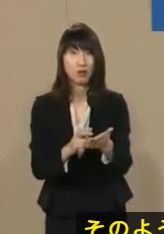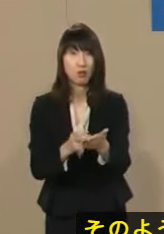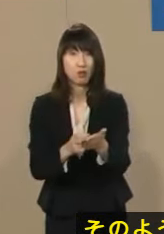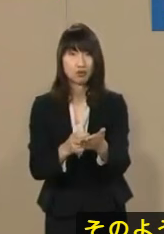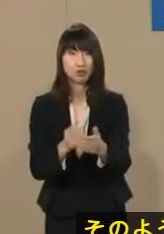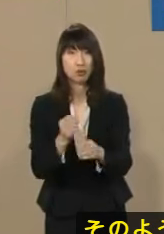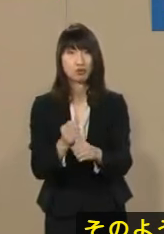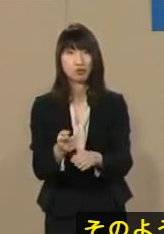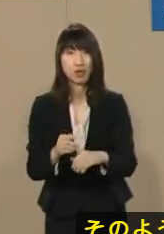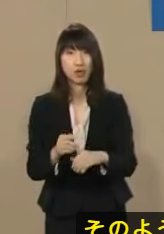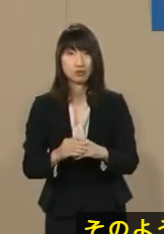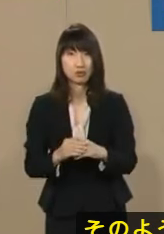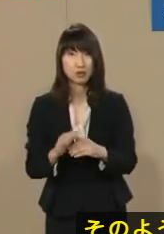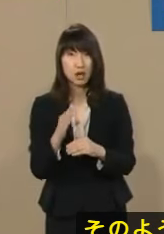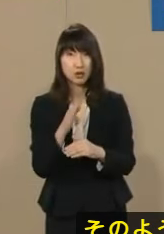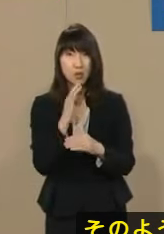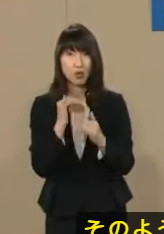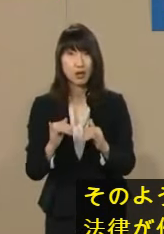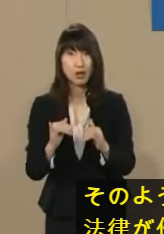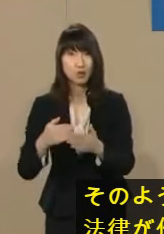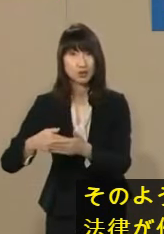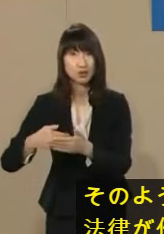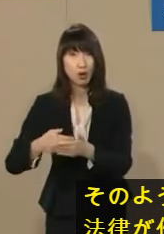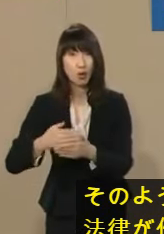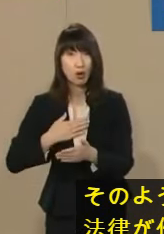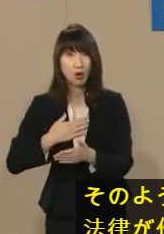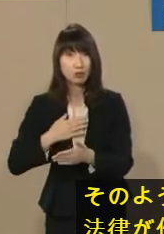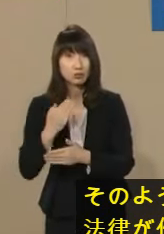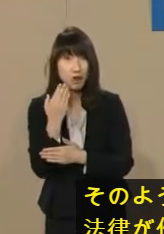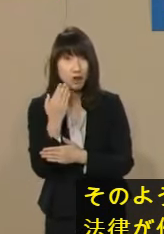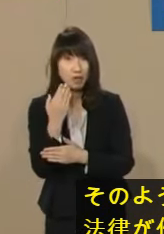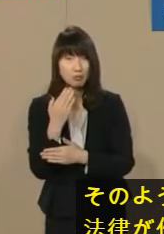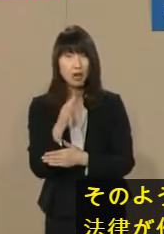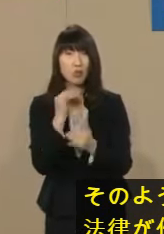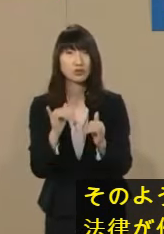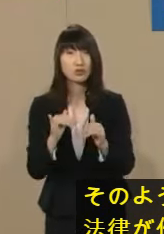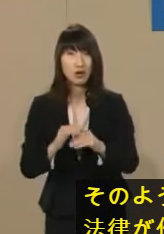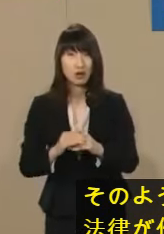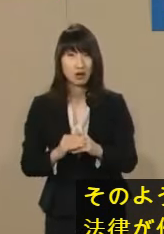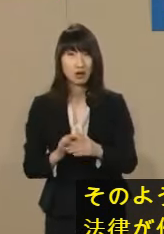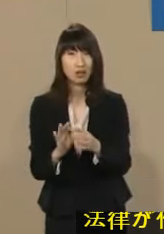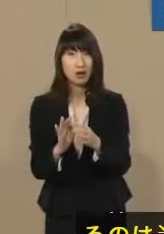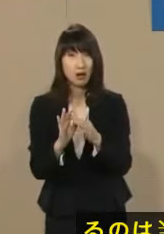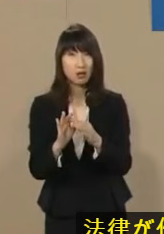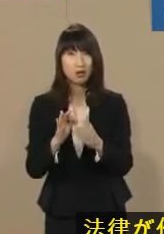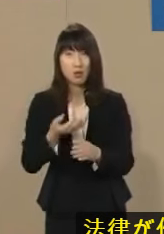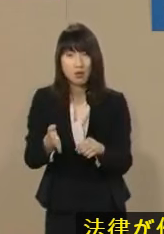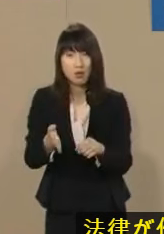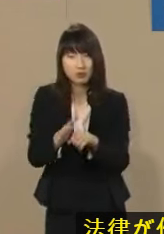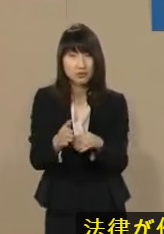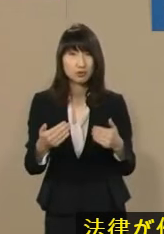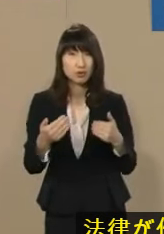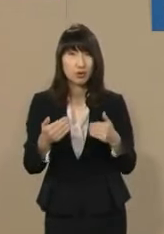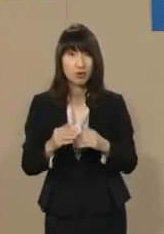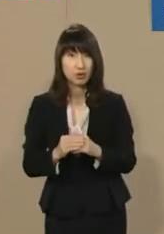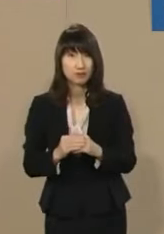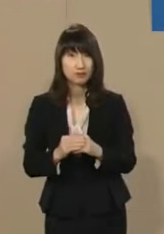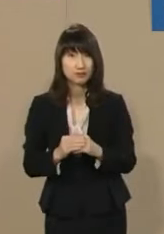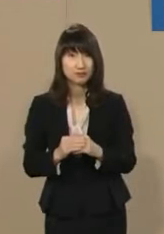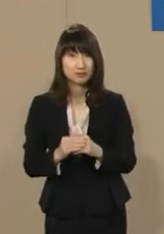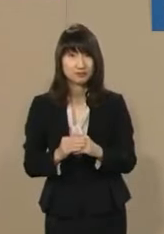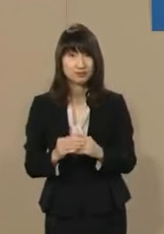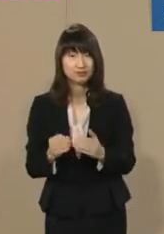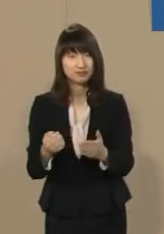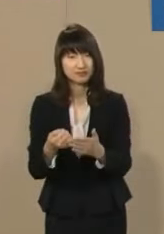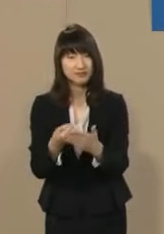が作られる。しかし当事者のニーズを最も分かっているのは当事者だから、その声を反映させる必要があるんです。